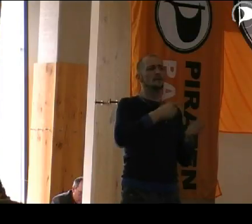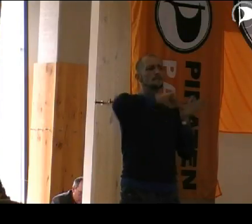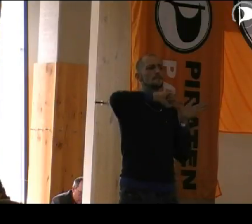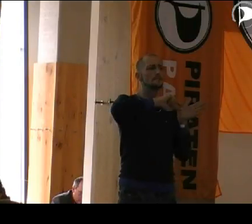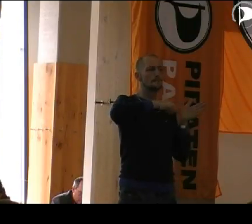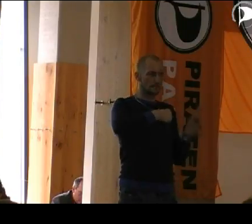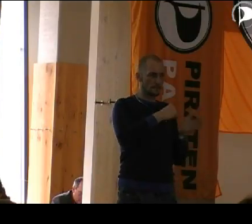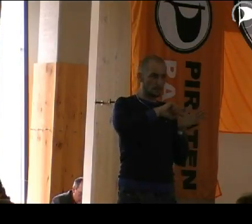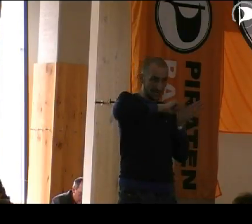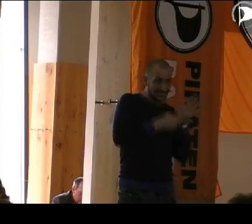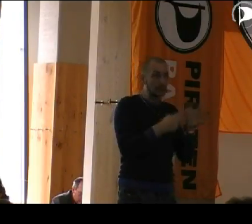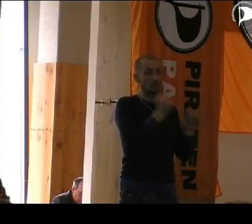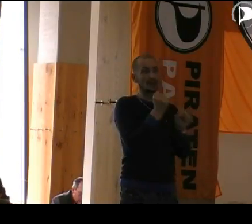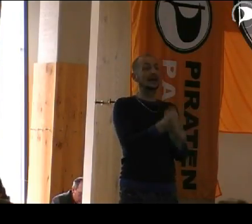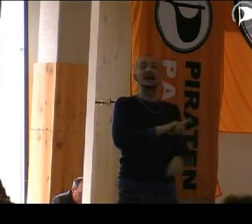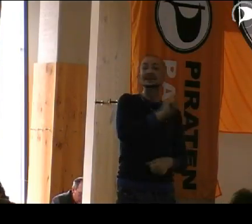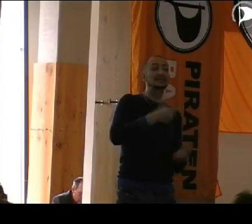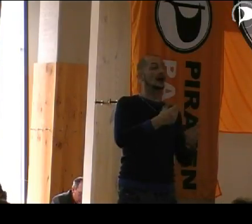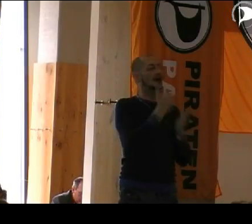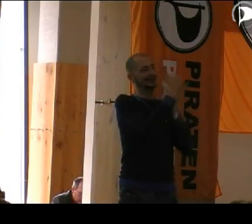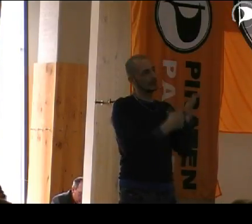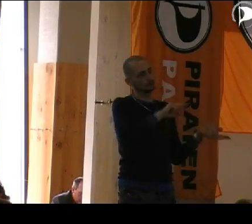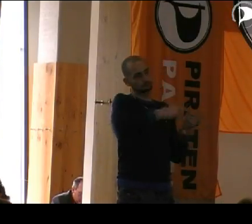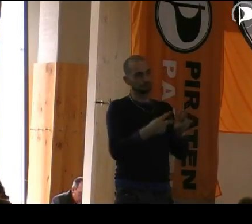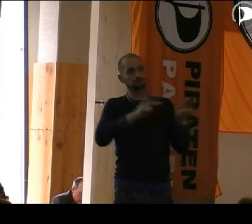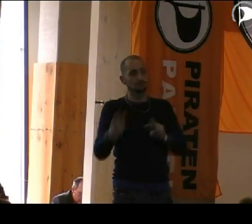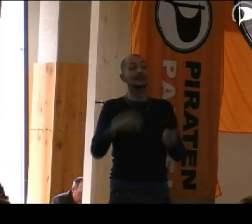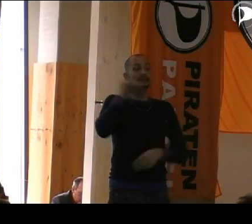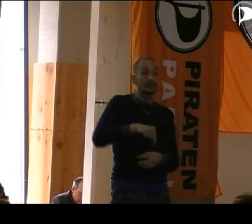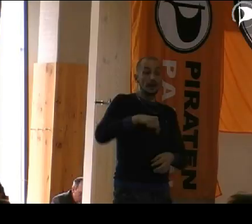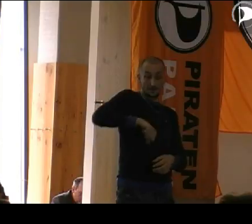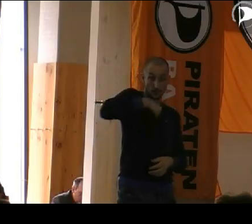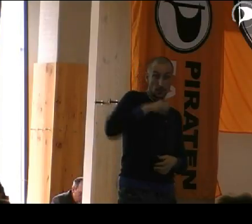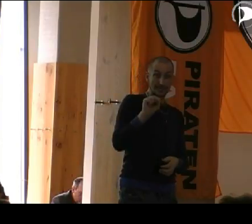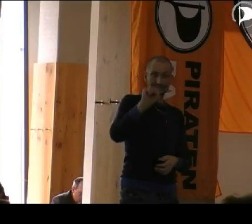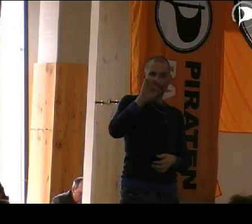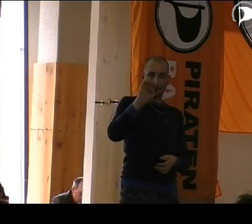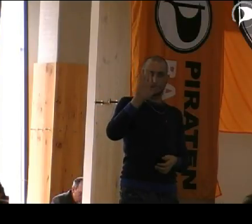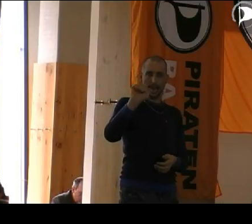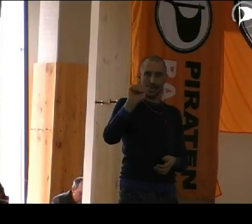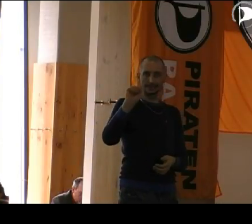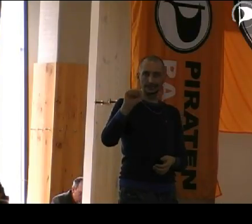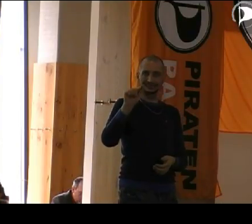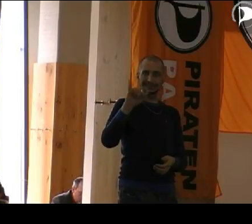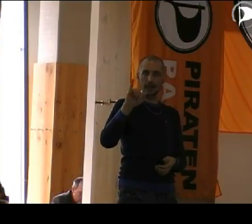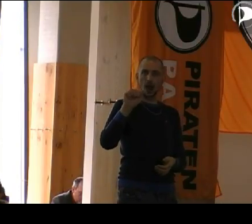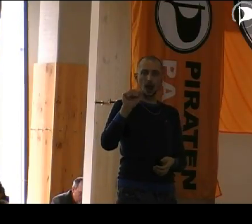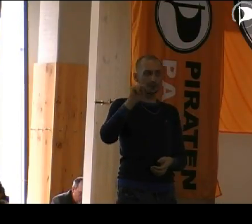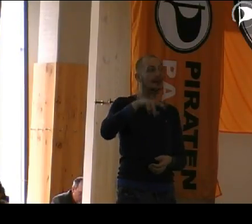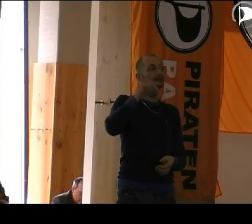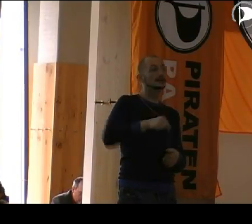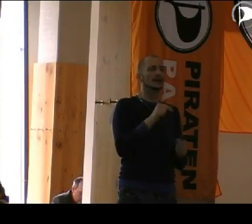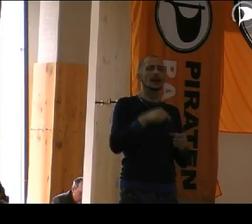zwei gerätehäuser sebastian eine gute rede gehalten so vertrauen jemand der explizit